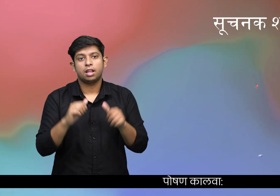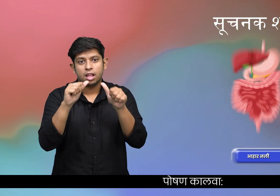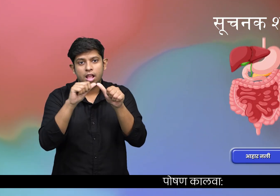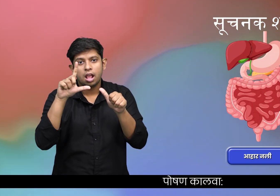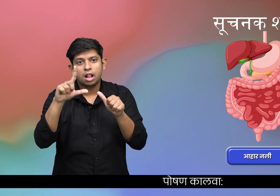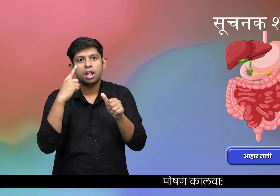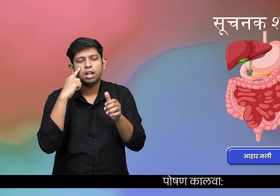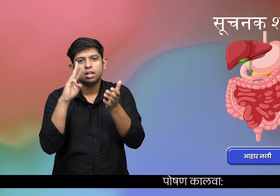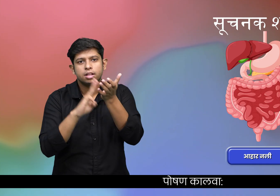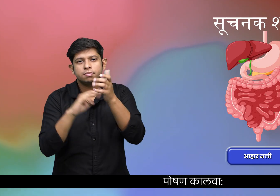पोषण कालवा.